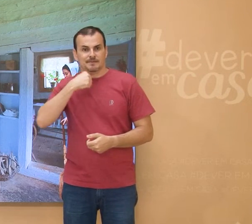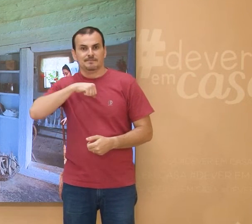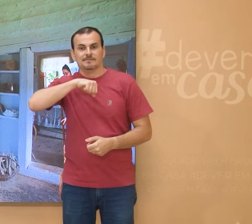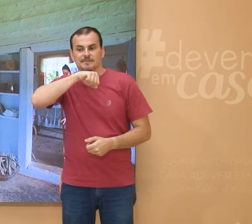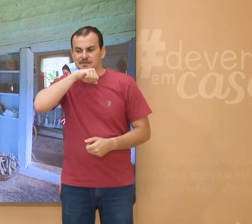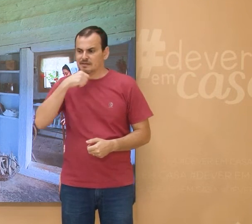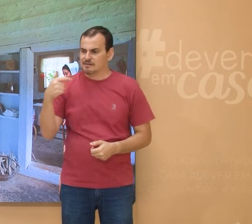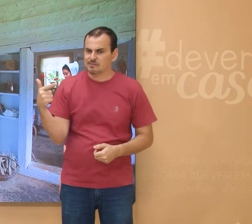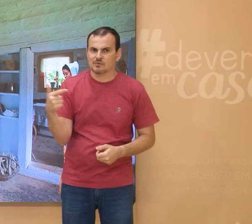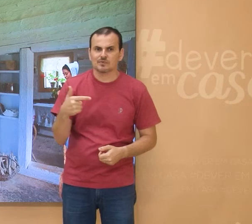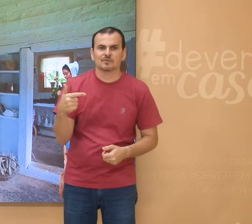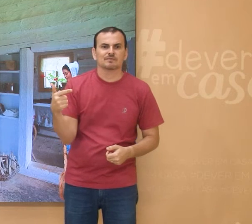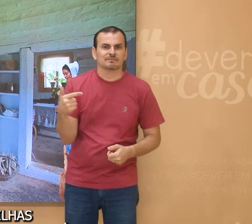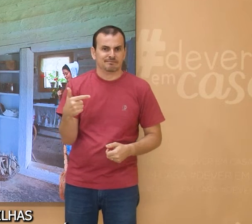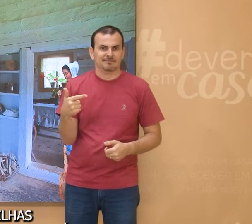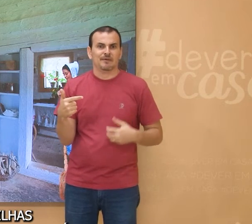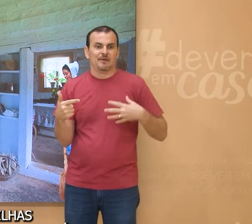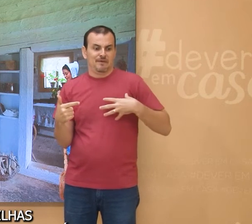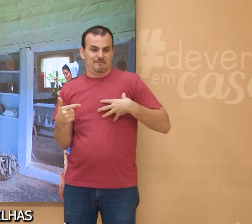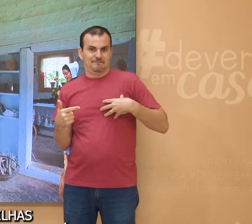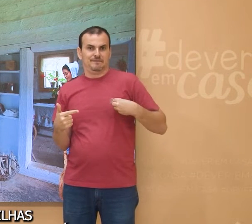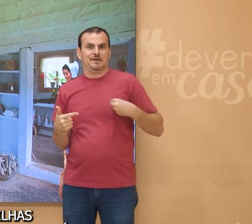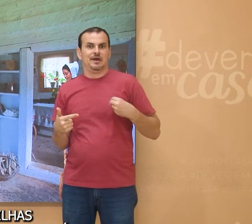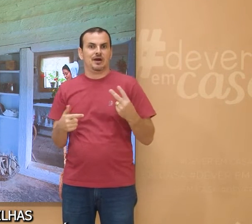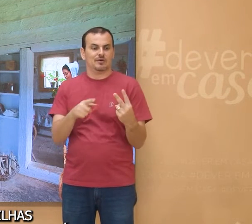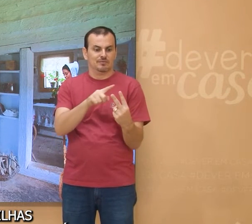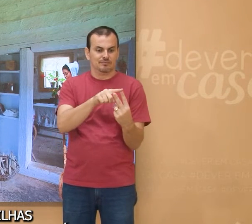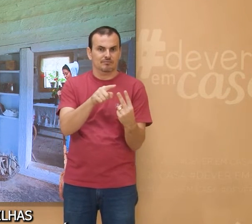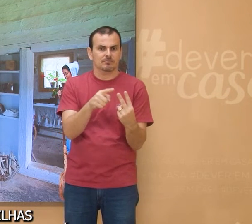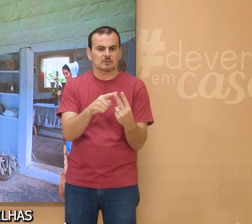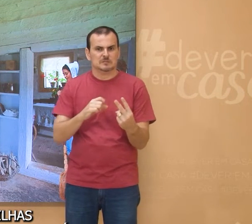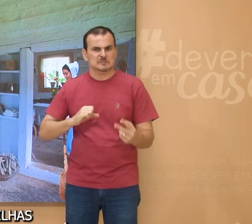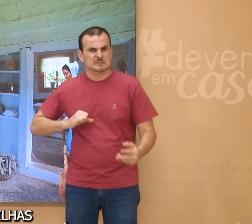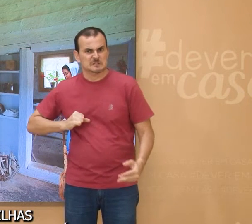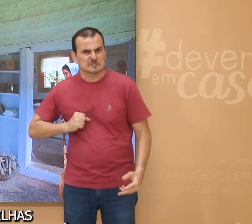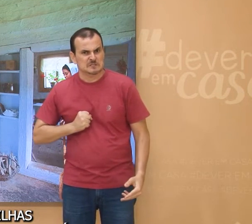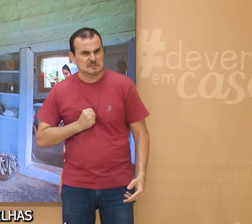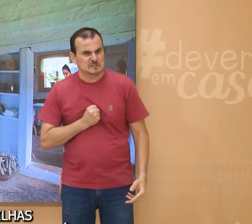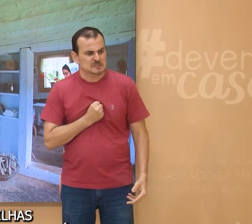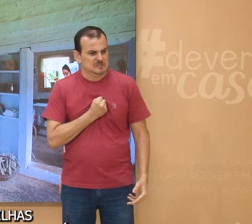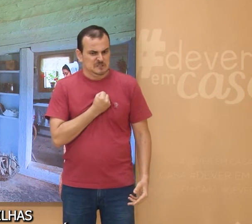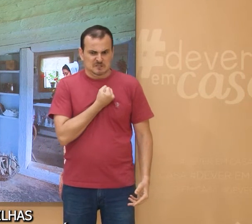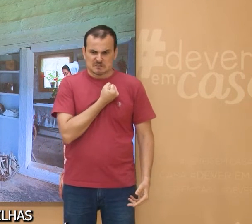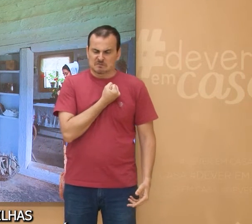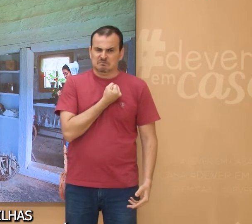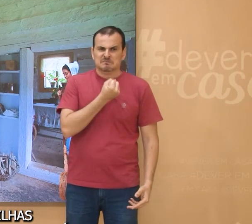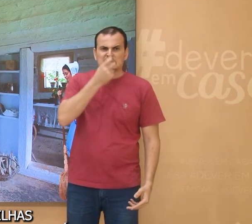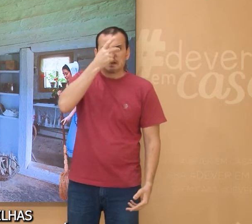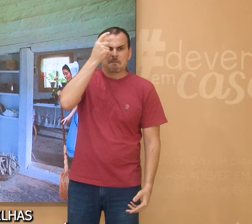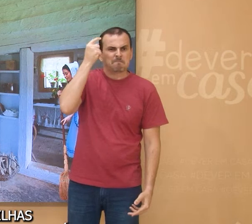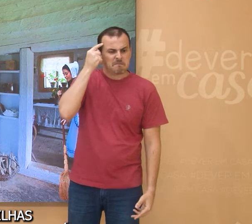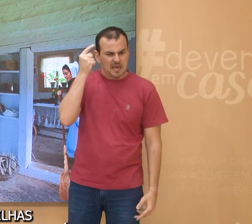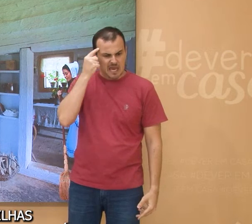A madrasta e suas filhas eram muito malvadas e